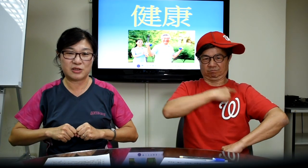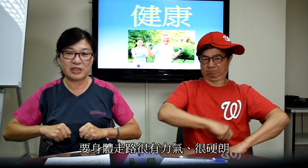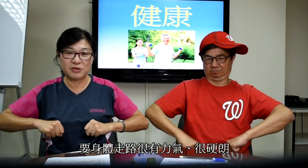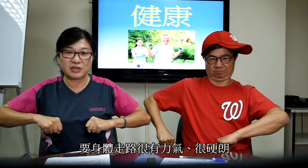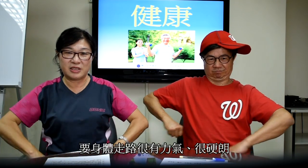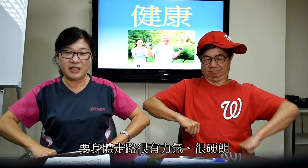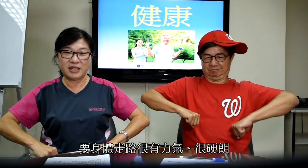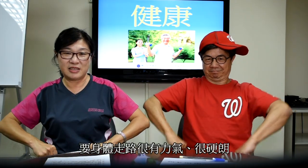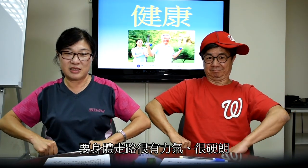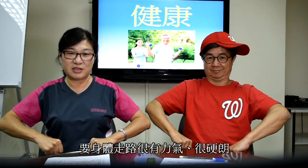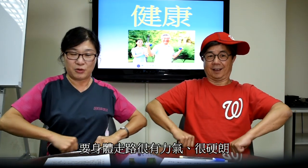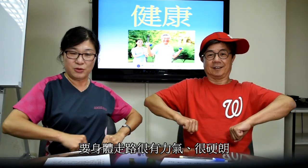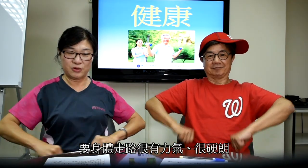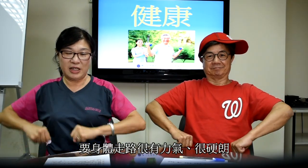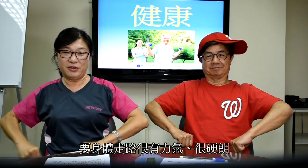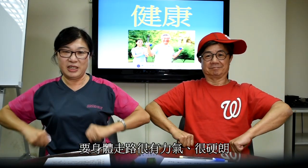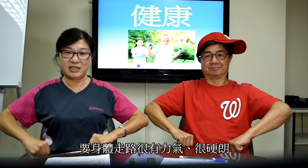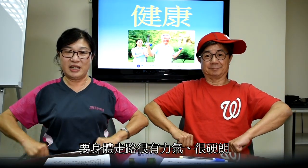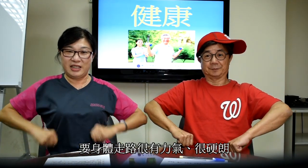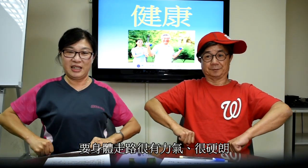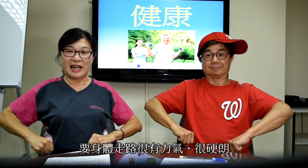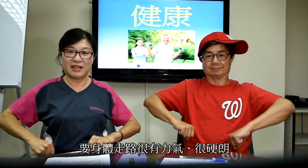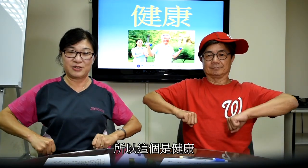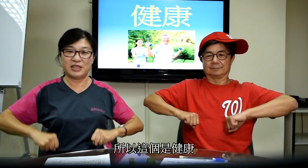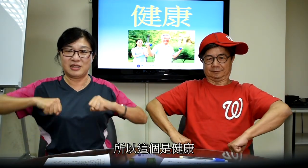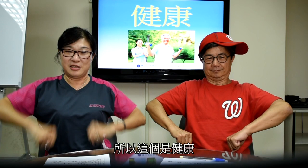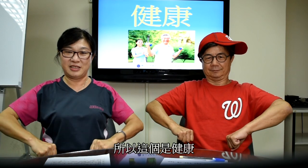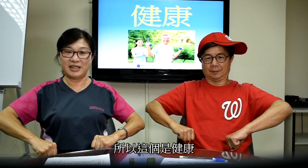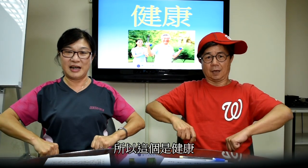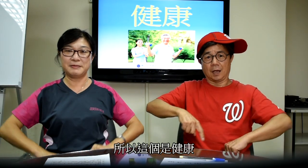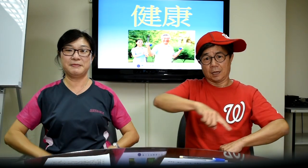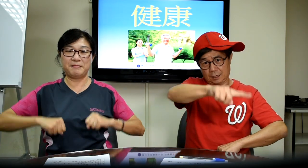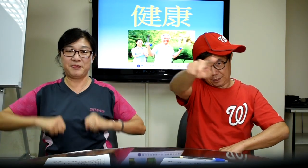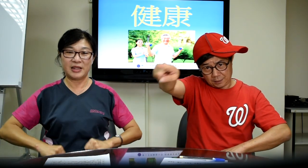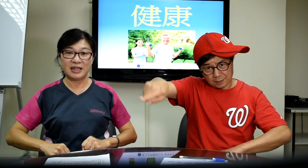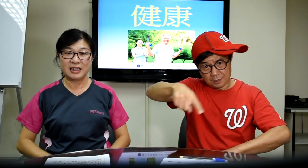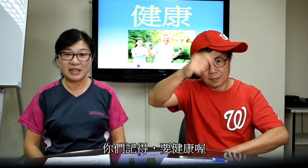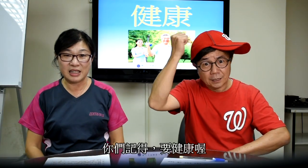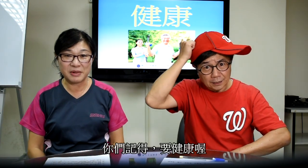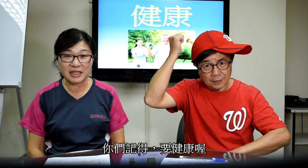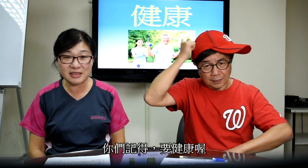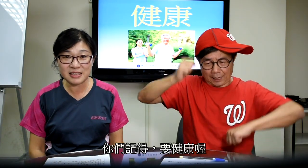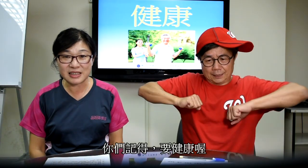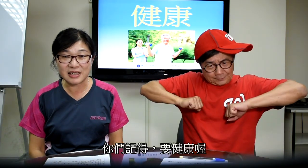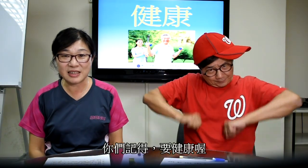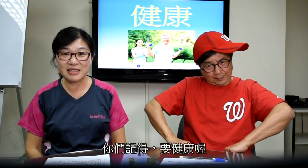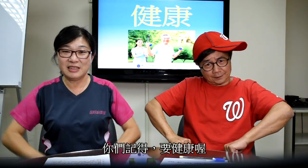叫身体走路很有力气，很硬朗，所以这个是健康。你们记得